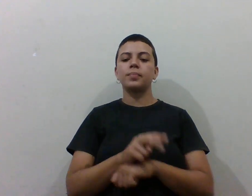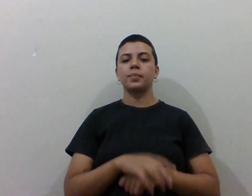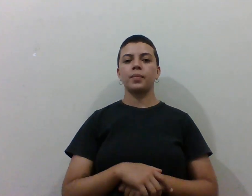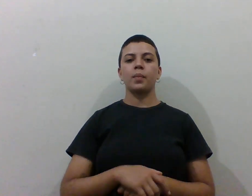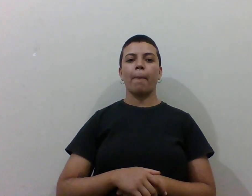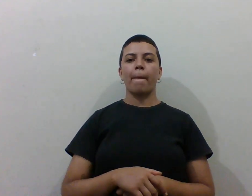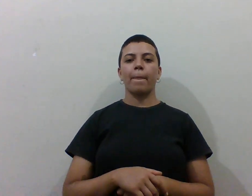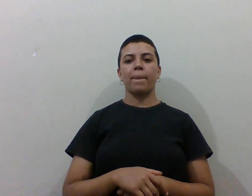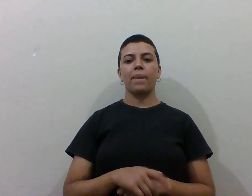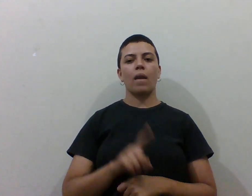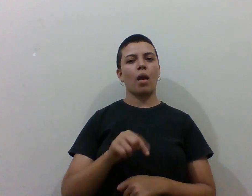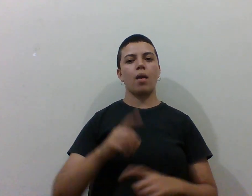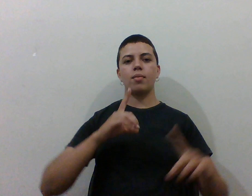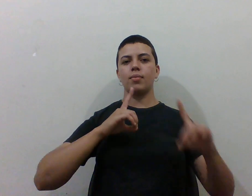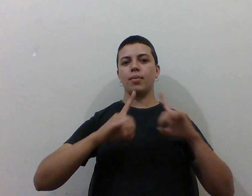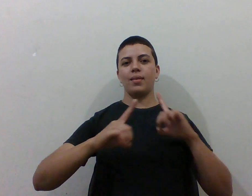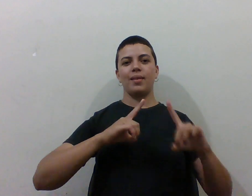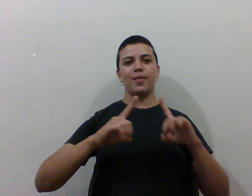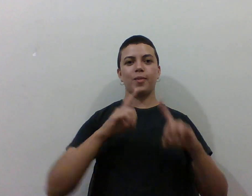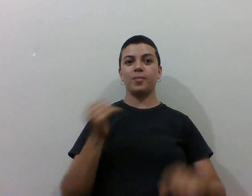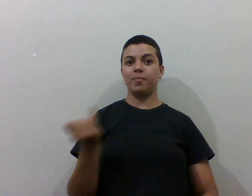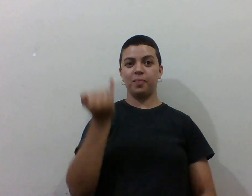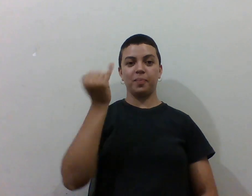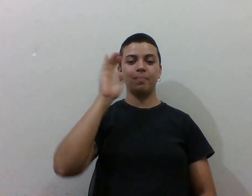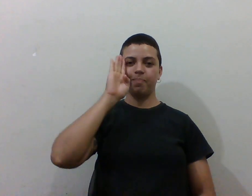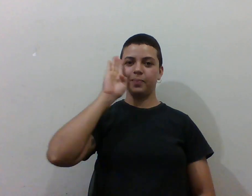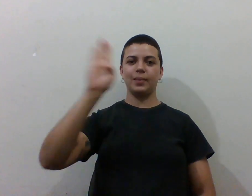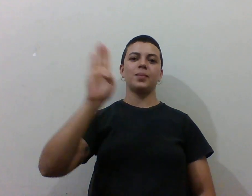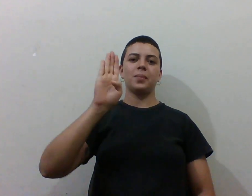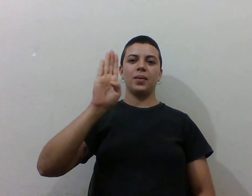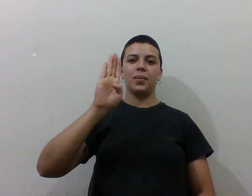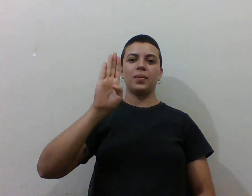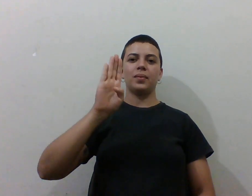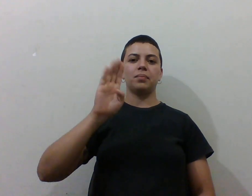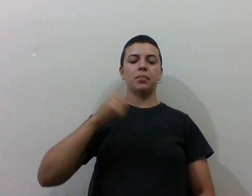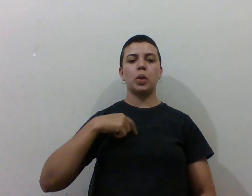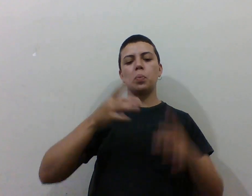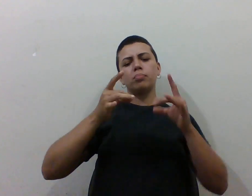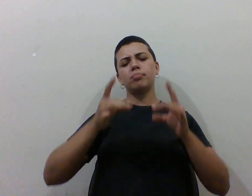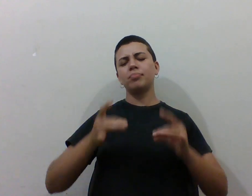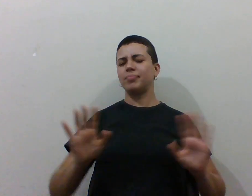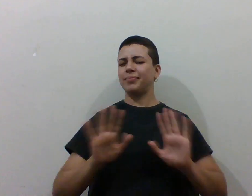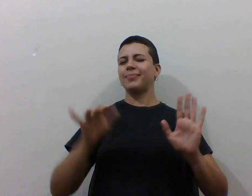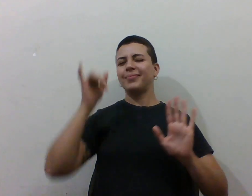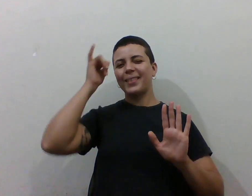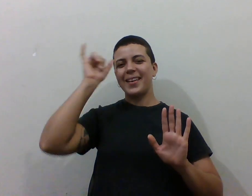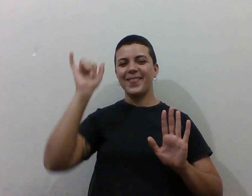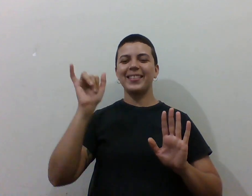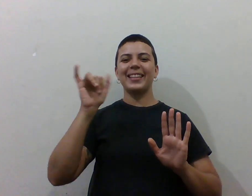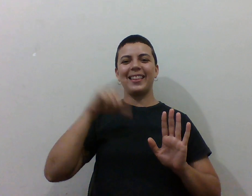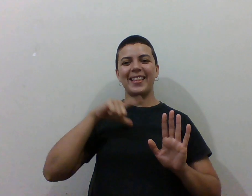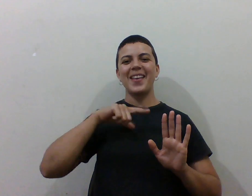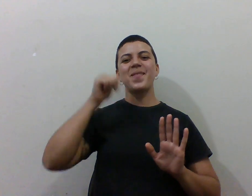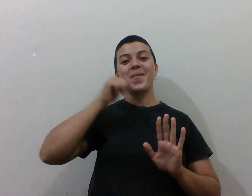que o diálogo é a palavra chave e esse é eu não vou me alongar muito aqui porque às vezes vocês ouviam ainda